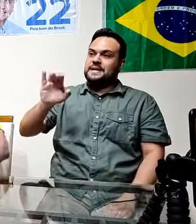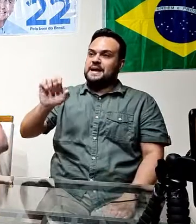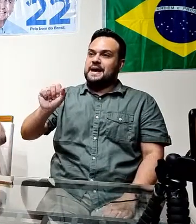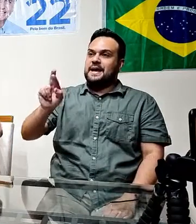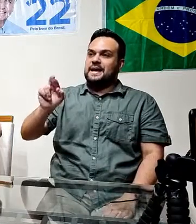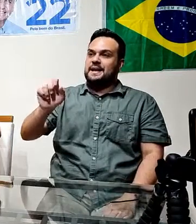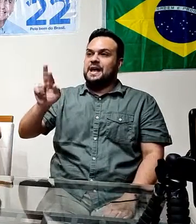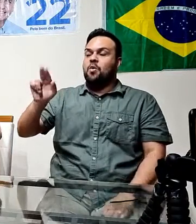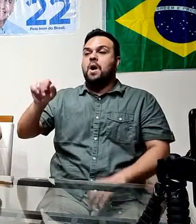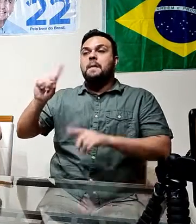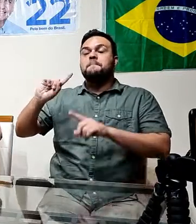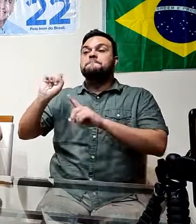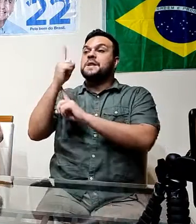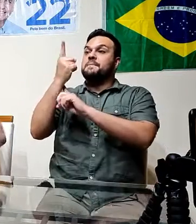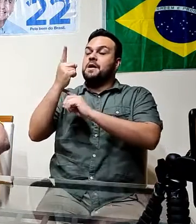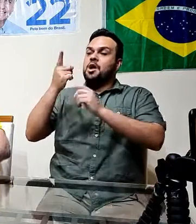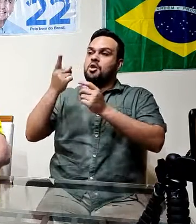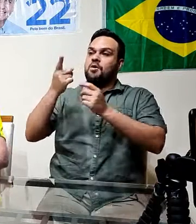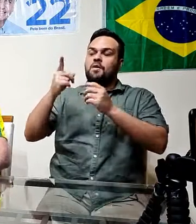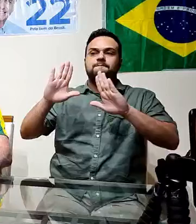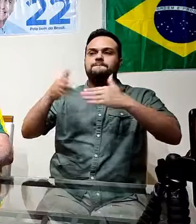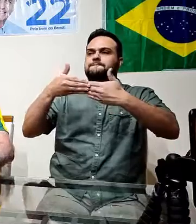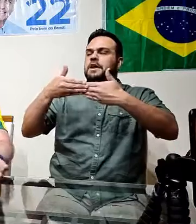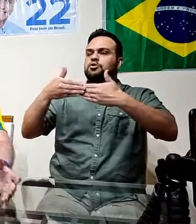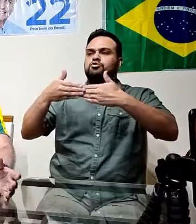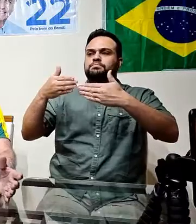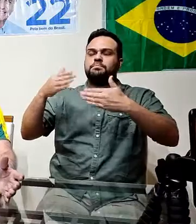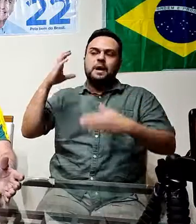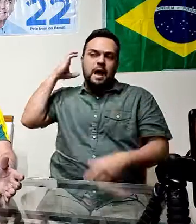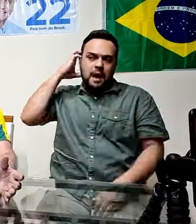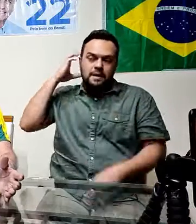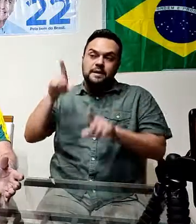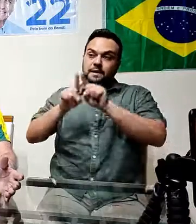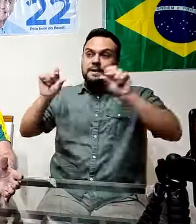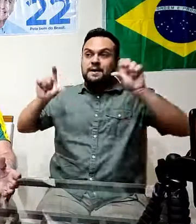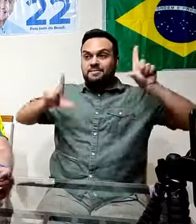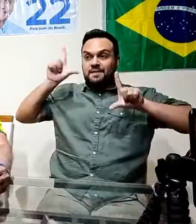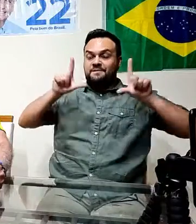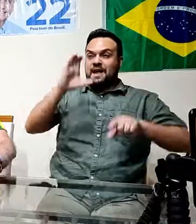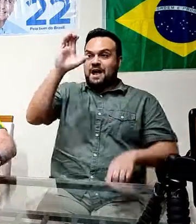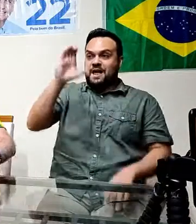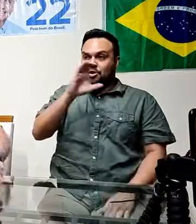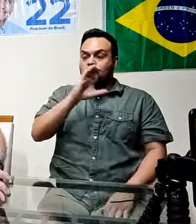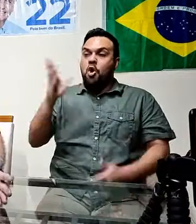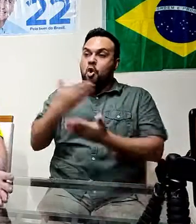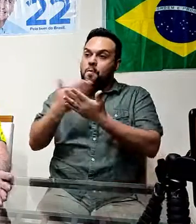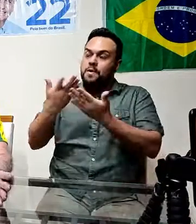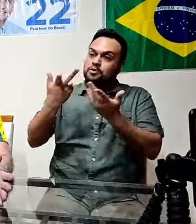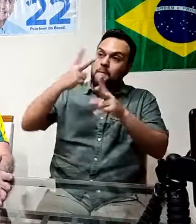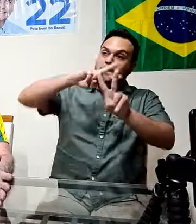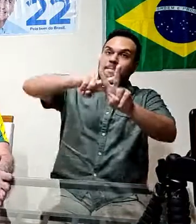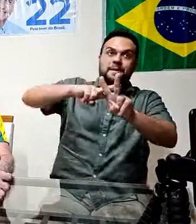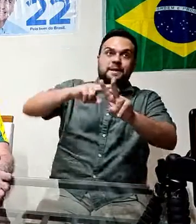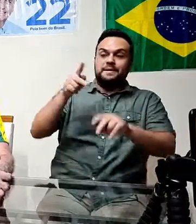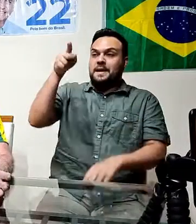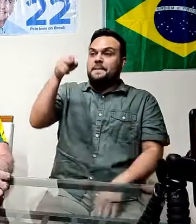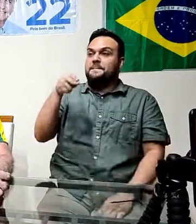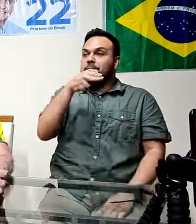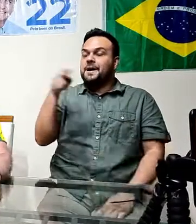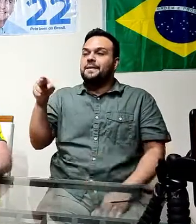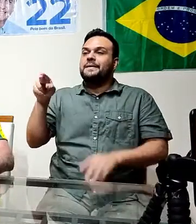Primeiro ele fechou rádios e TVs católicas, depois começou a prender padres e depois expulsou freiras.